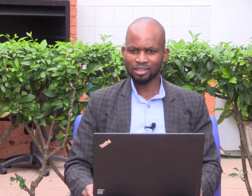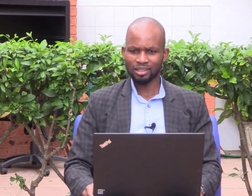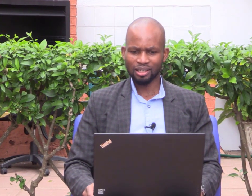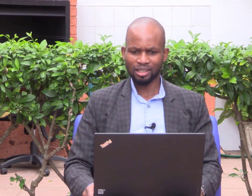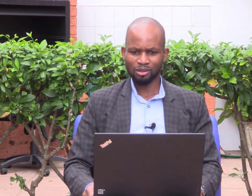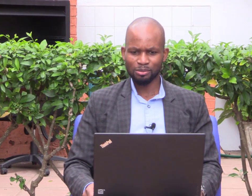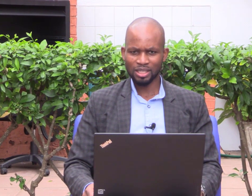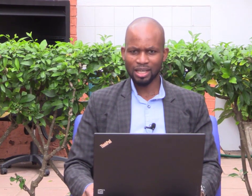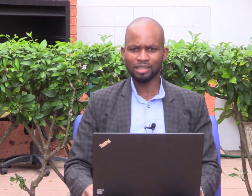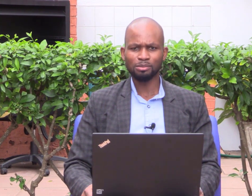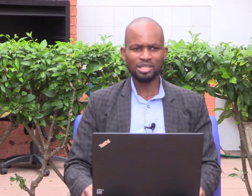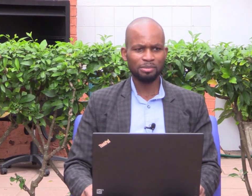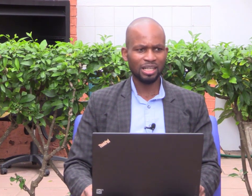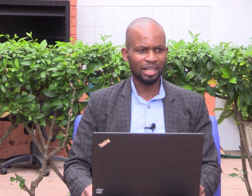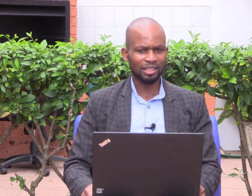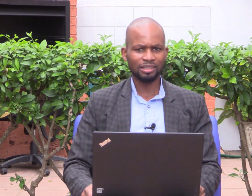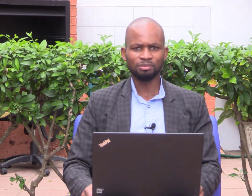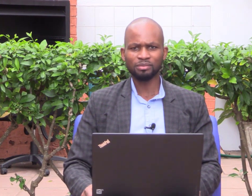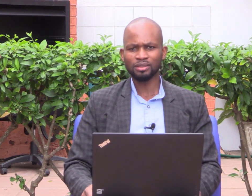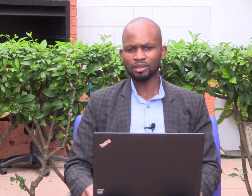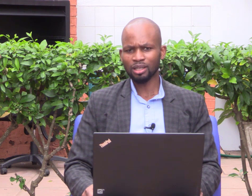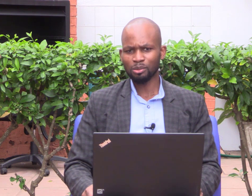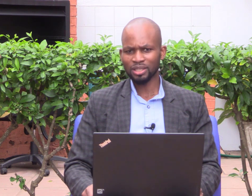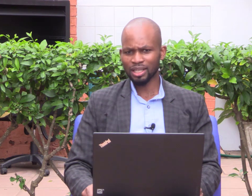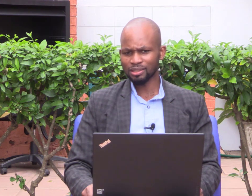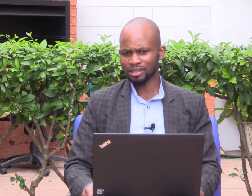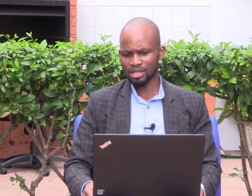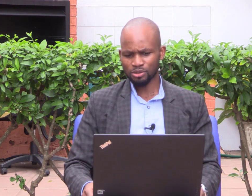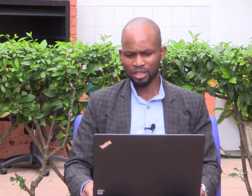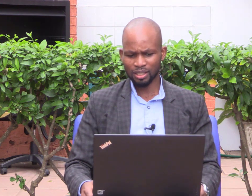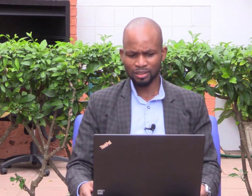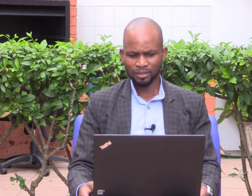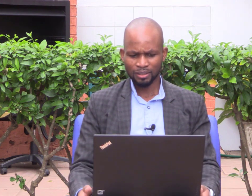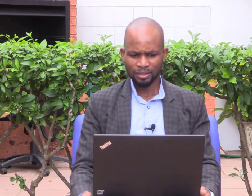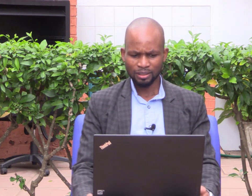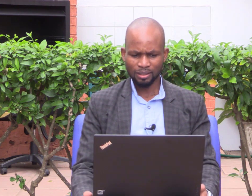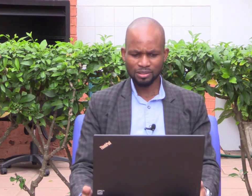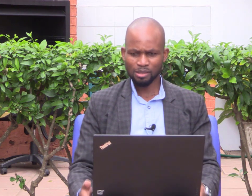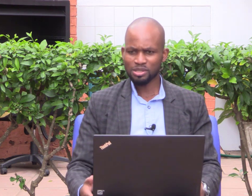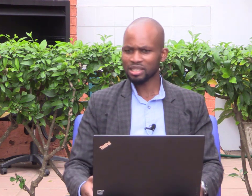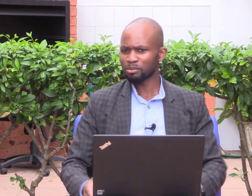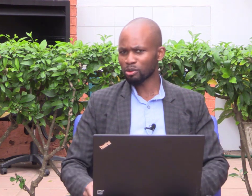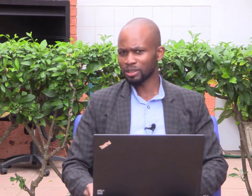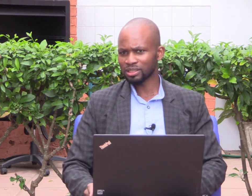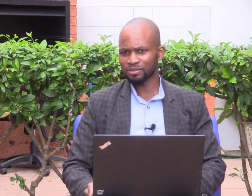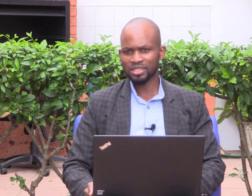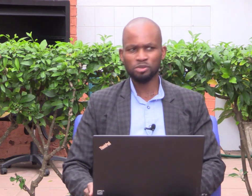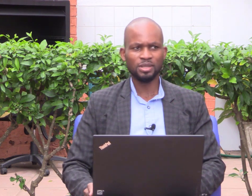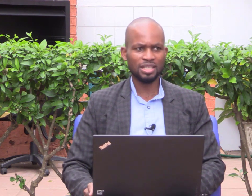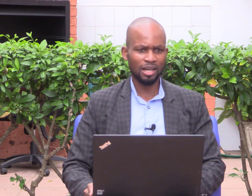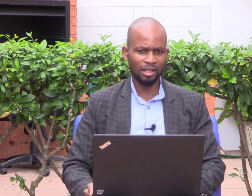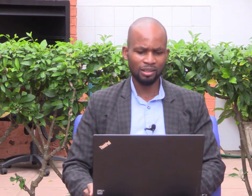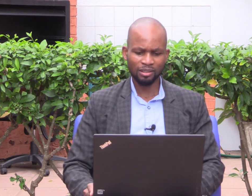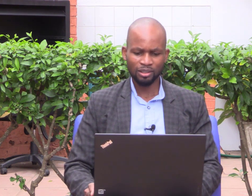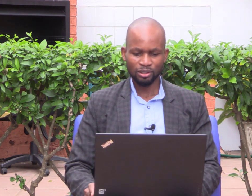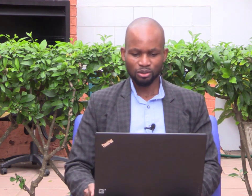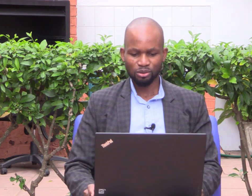à comunidade moçambicana, à comunidade internacional. Estamos aqui para uma entrevista especial com